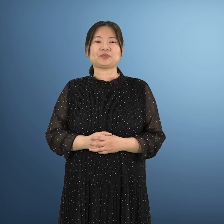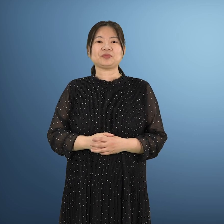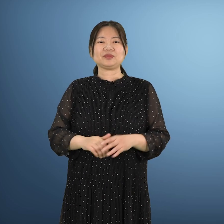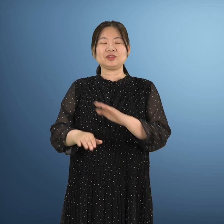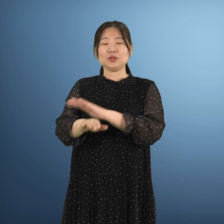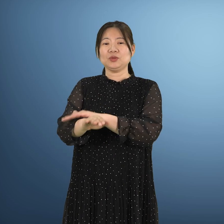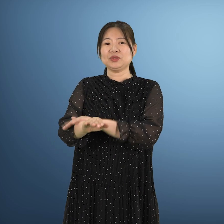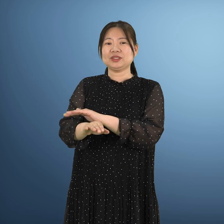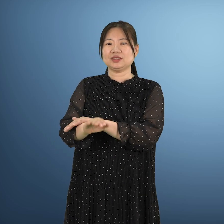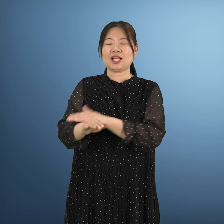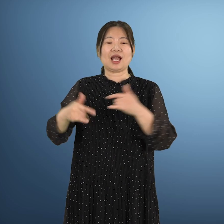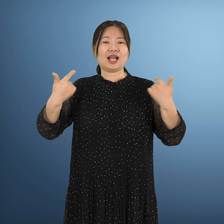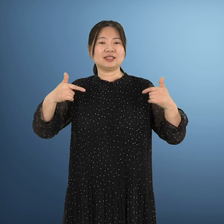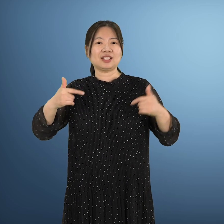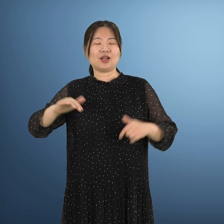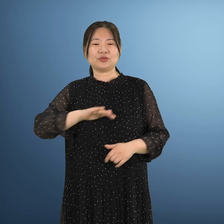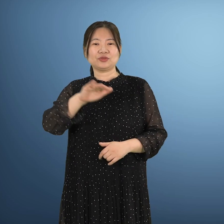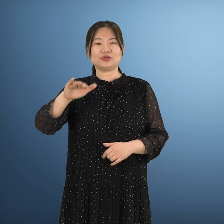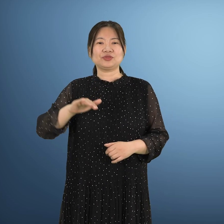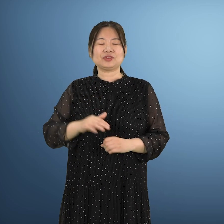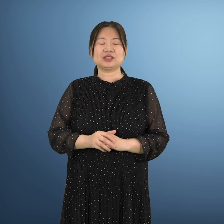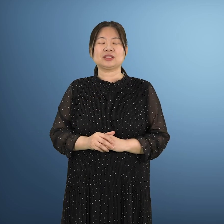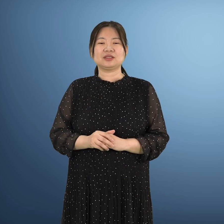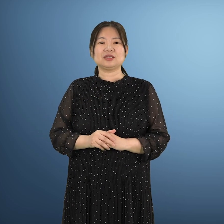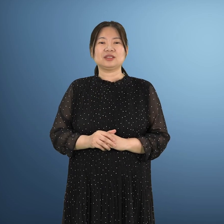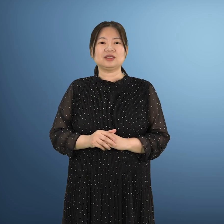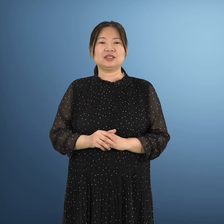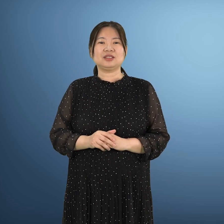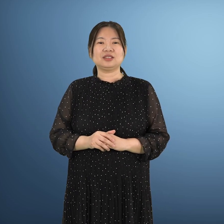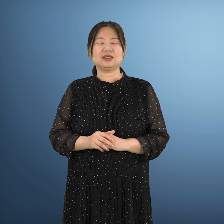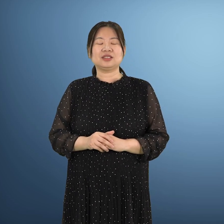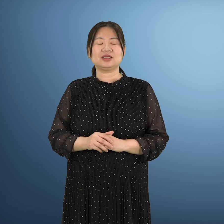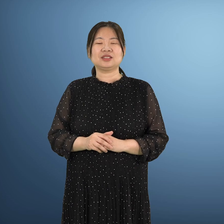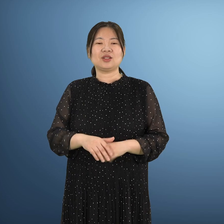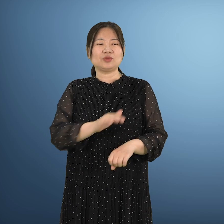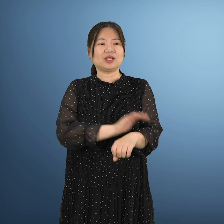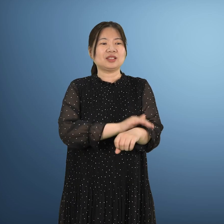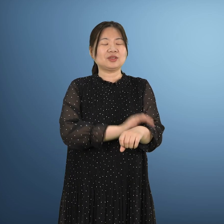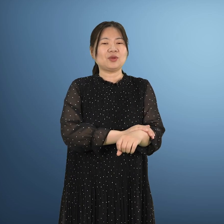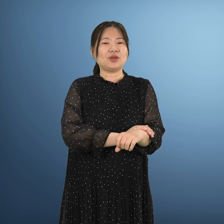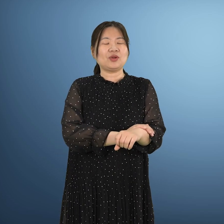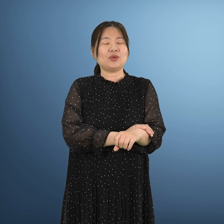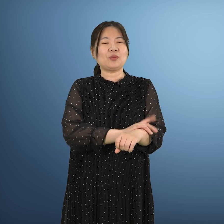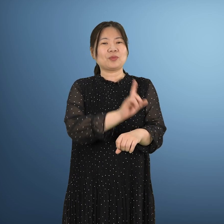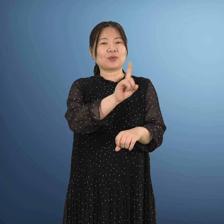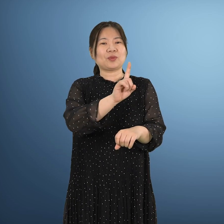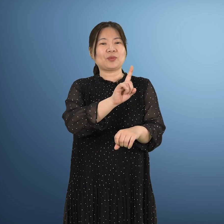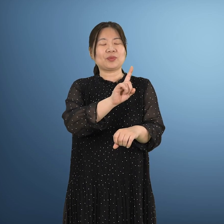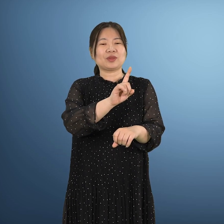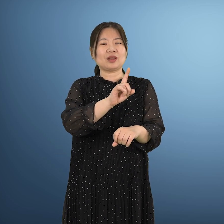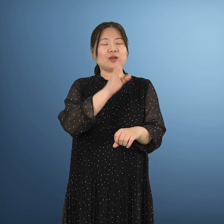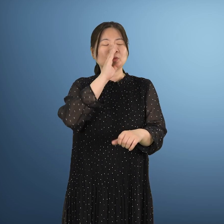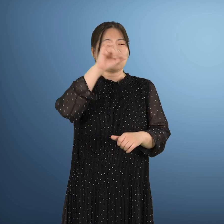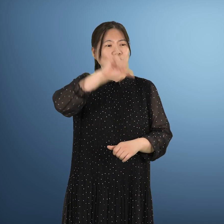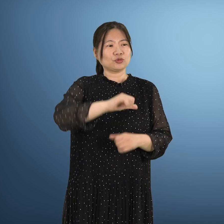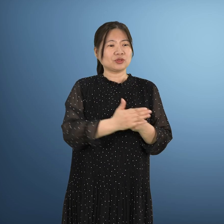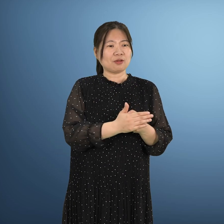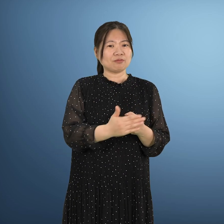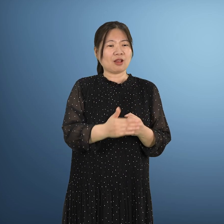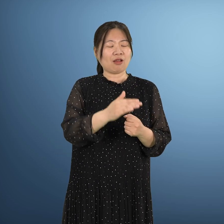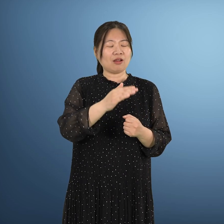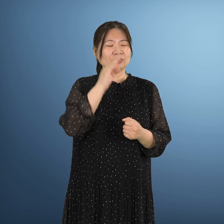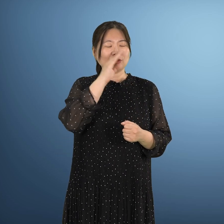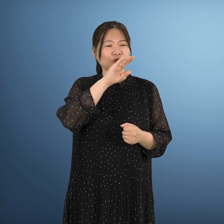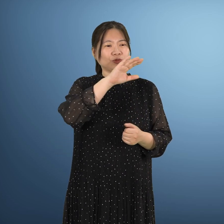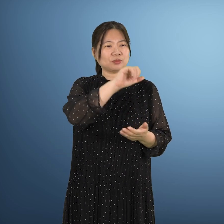그러니까 오른쪽은 항상 그러면 그 왼손잡이나 왼쪽은 저주받은 것이고 저주받은